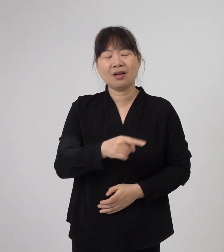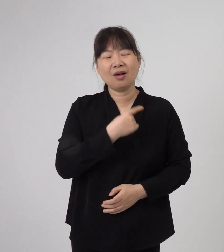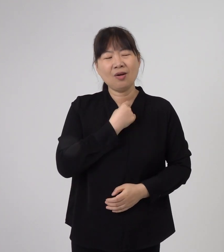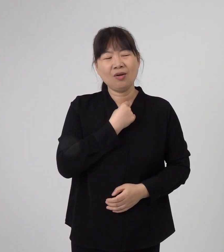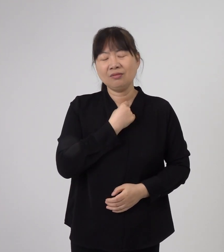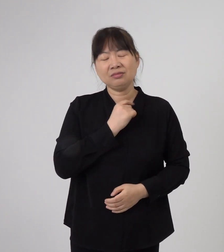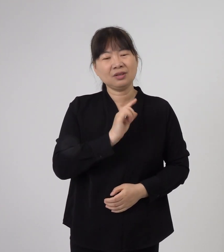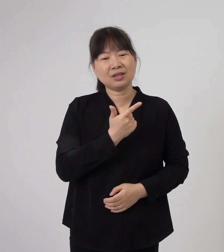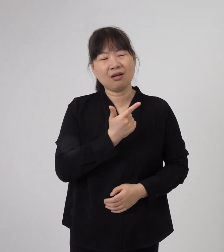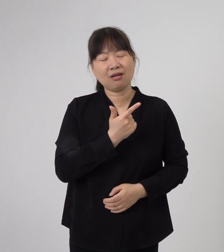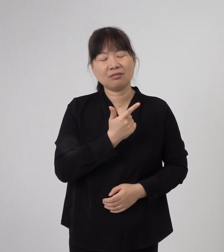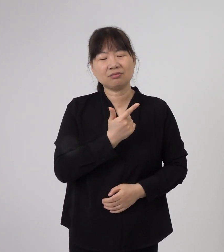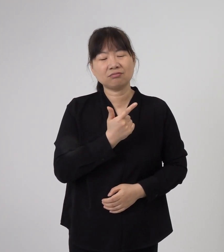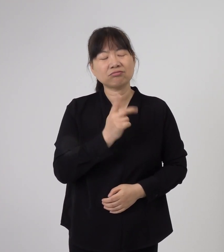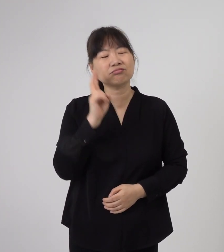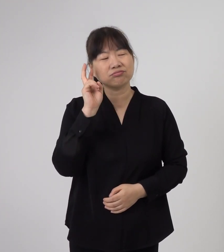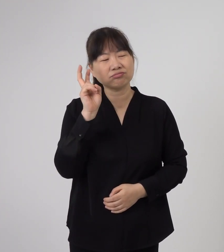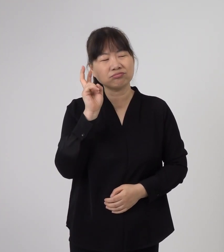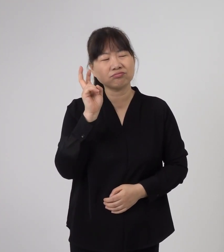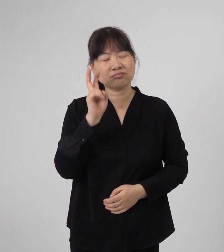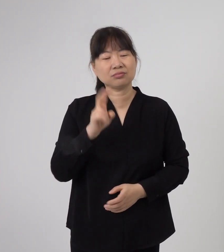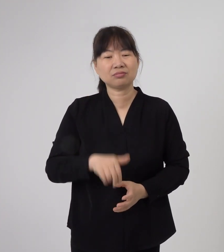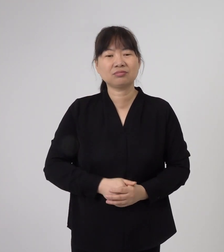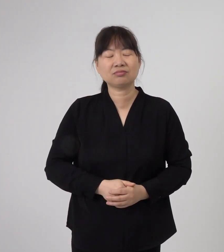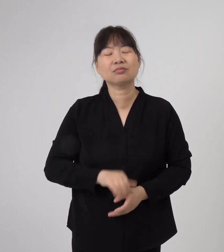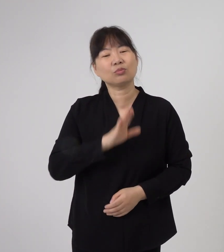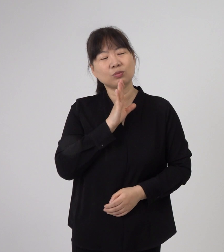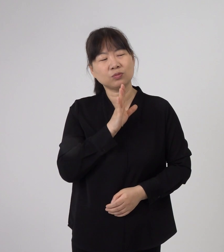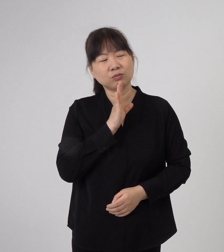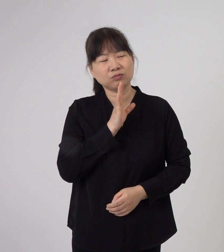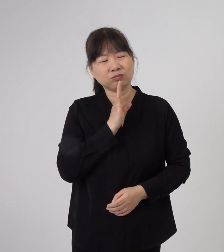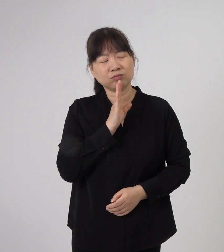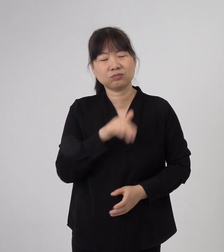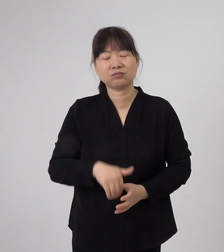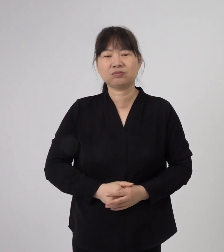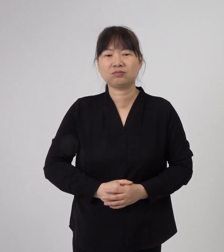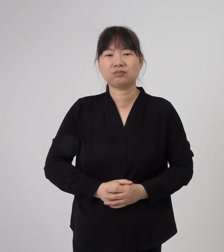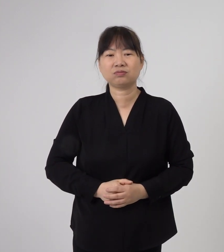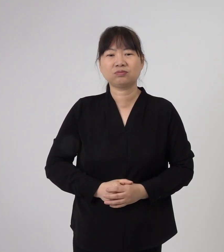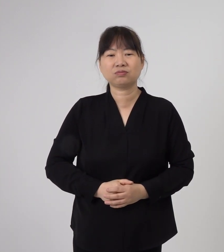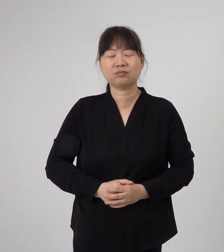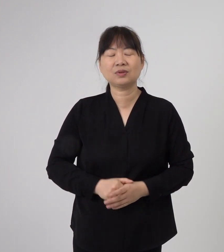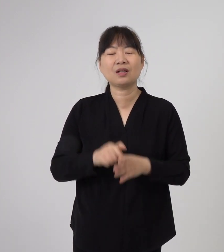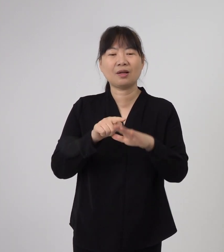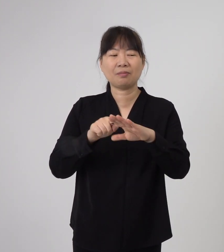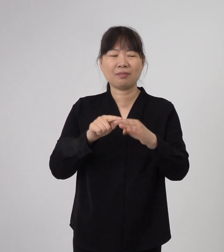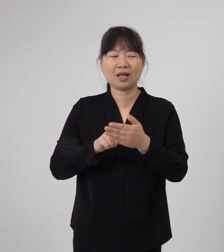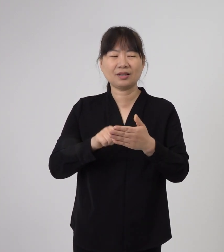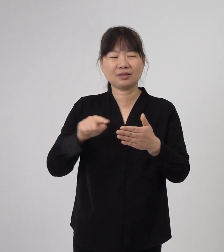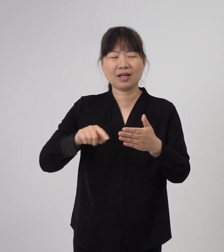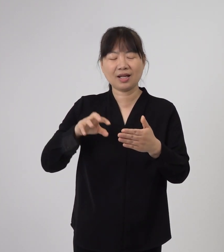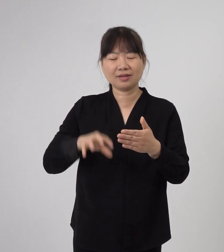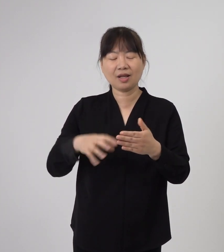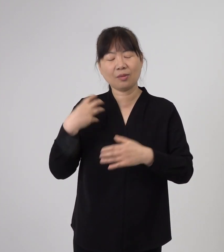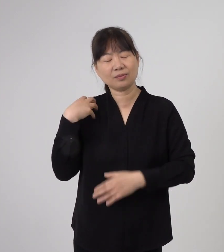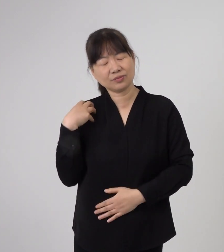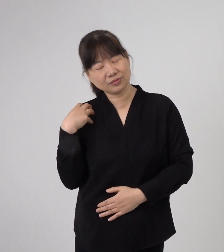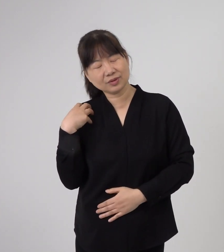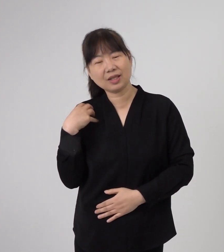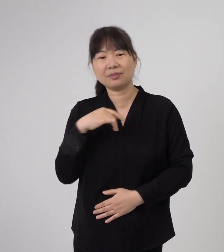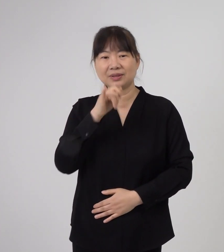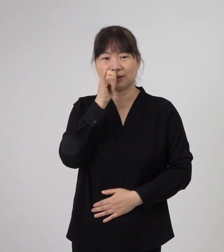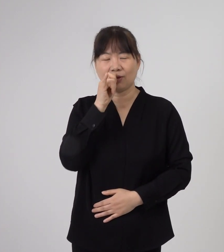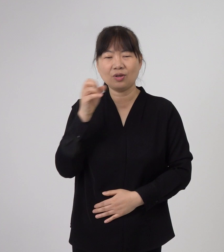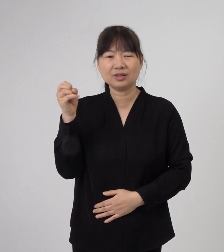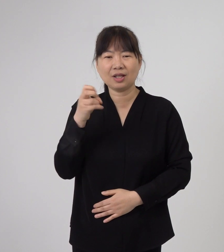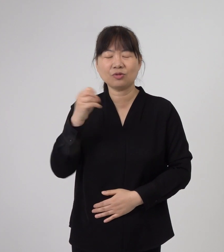일인데 그럴 수 있겠죠. 그럴 수 있어요. 그런데 마음에 부담을 가지고